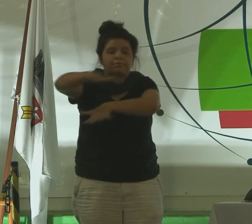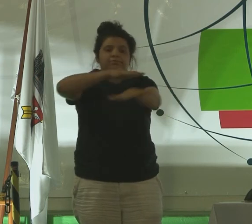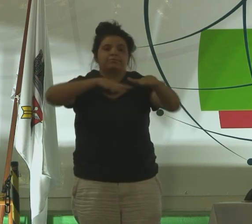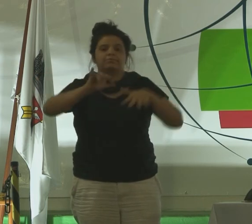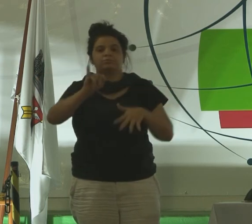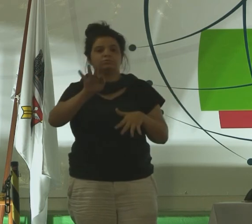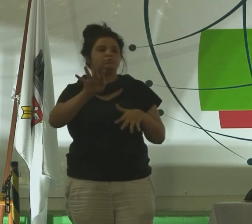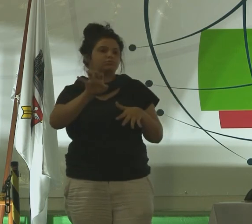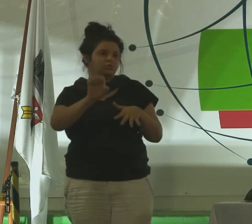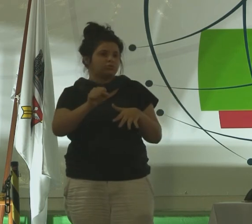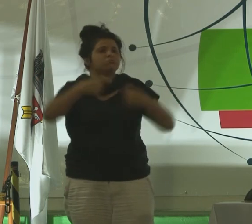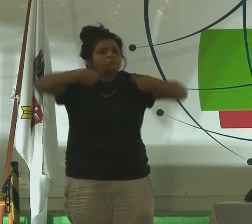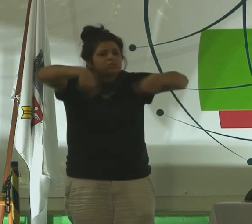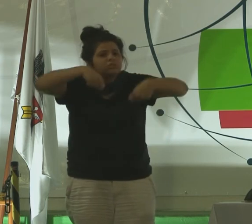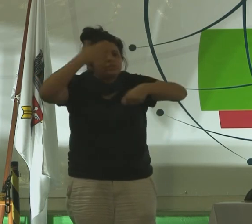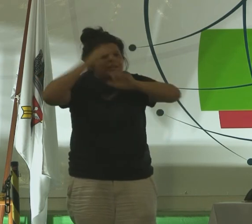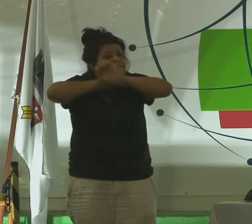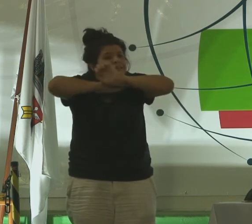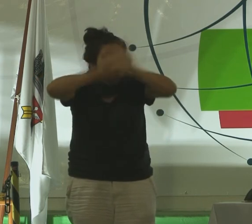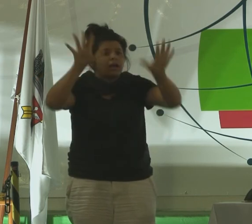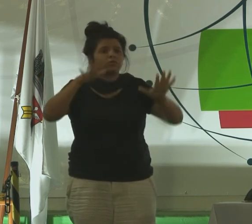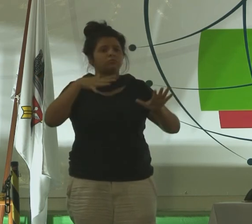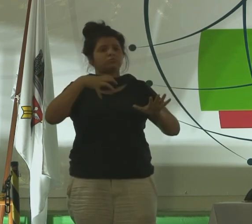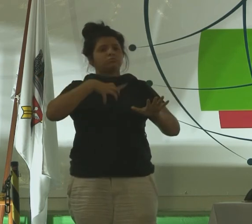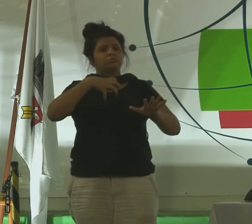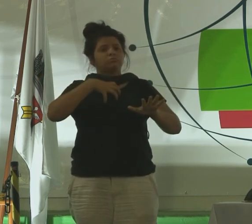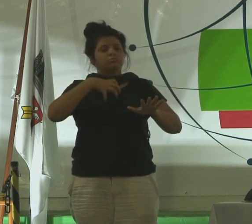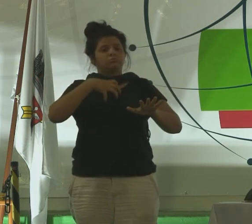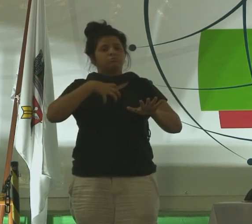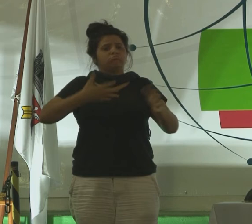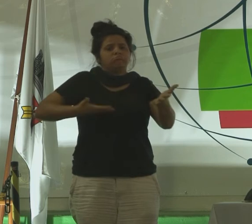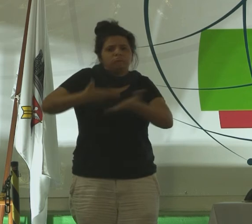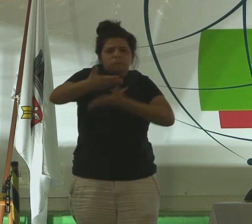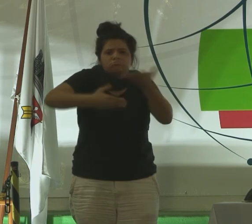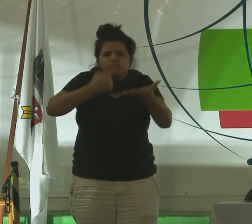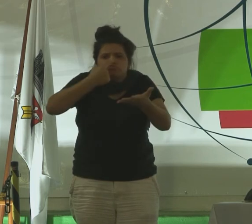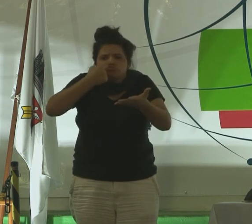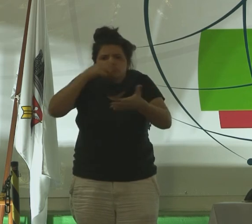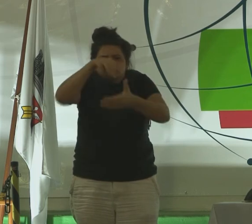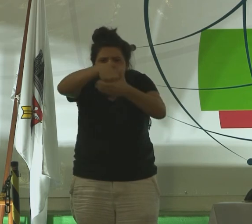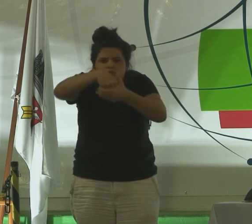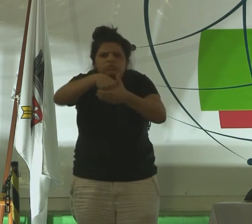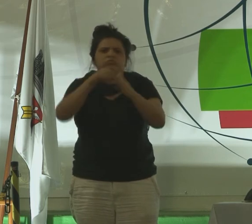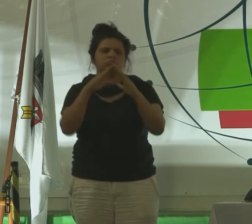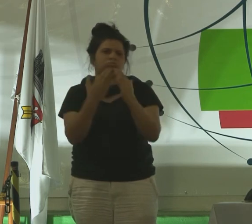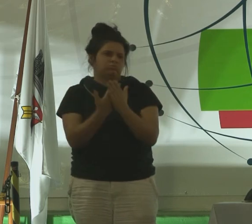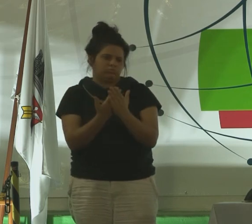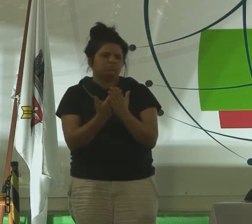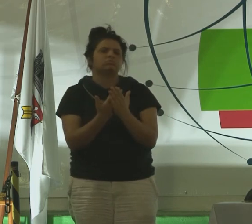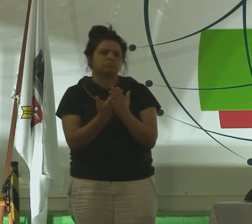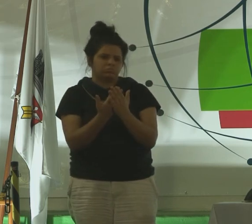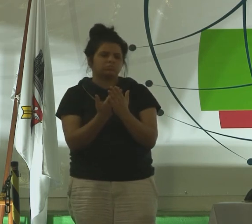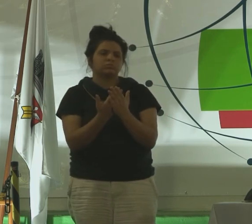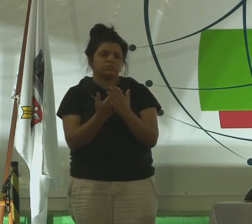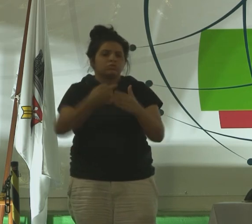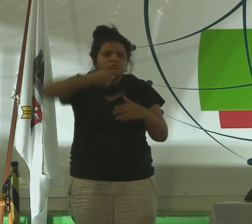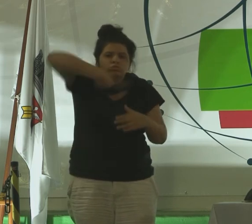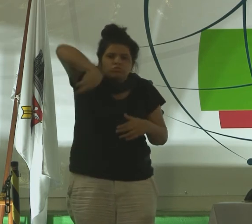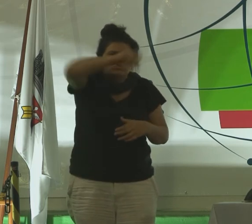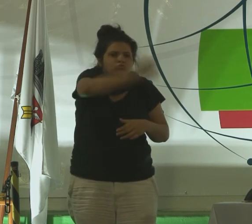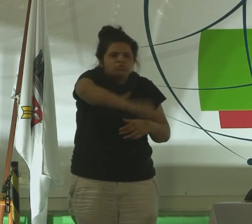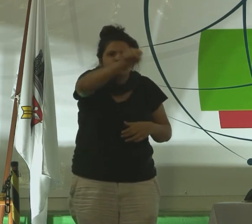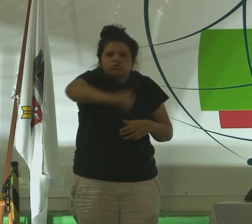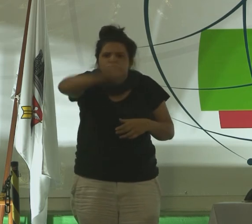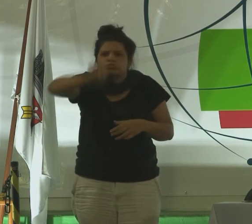como um todo, e a gente precisa sensibilizar. Né? A escola, ela educa como um todo, todos os sujeitos ali são